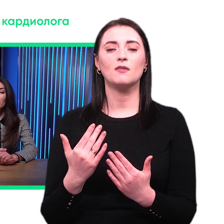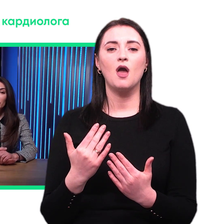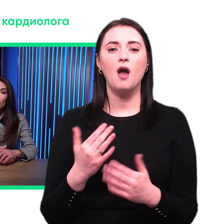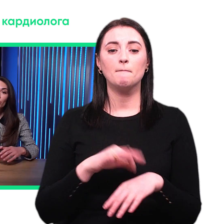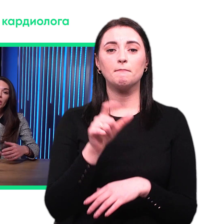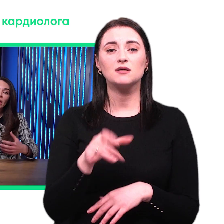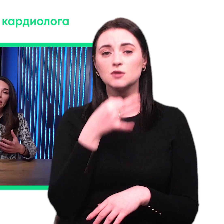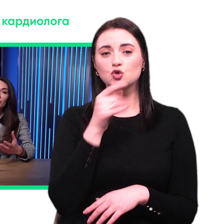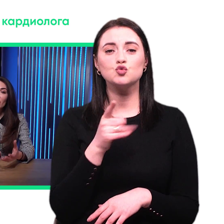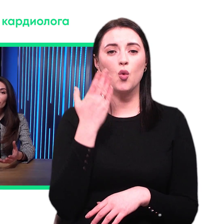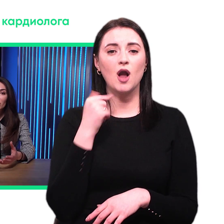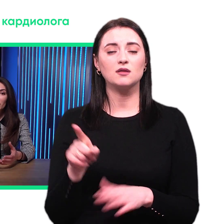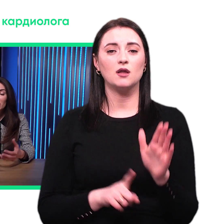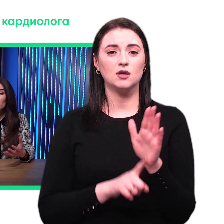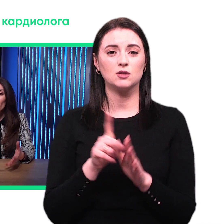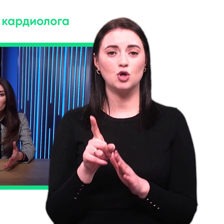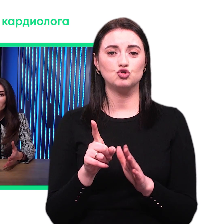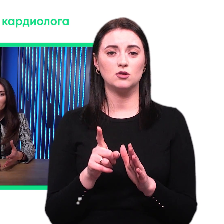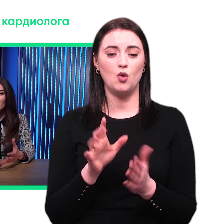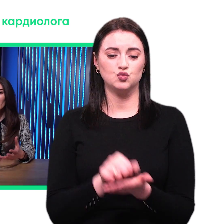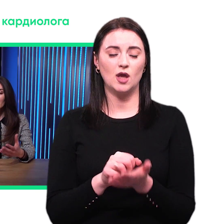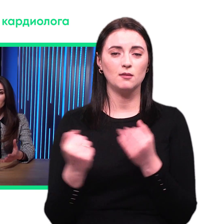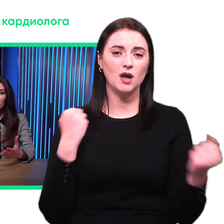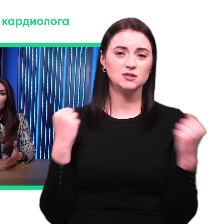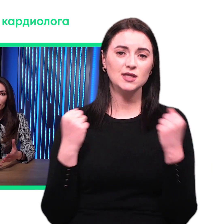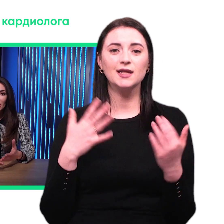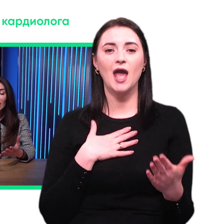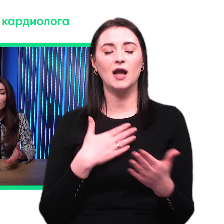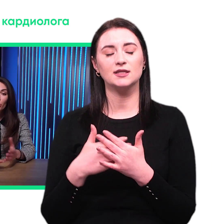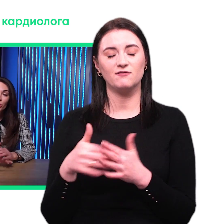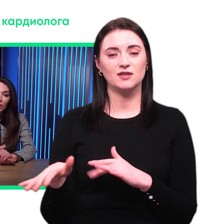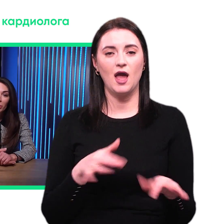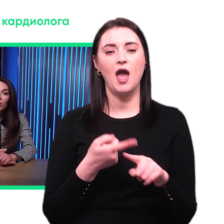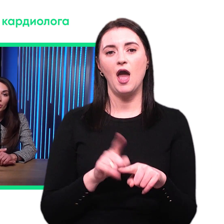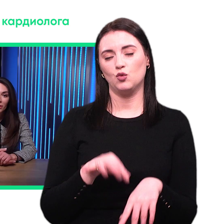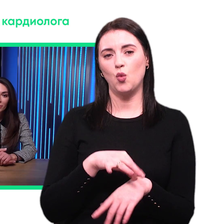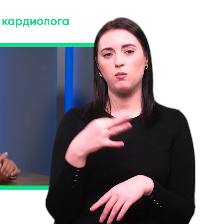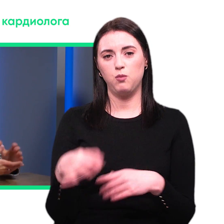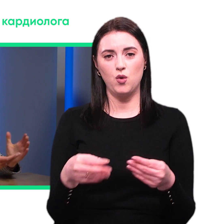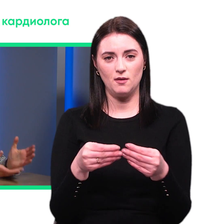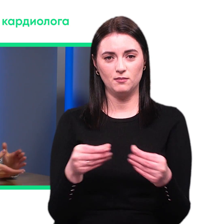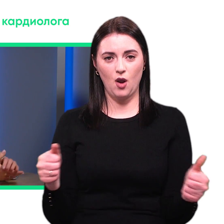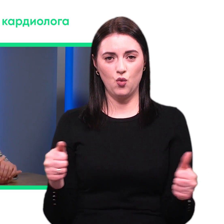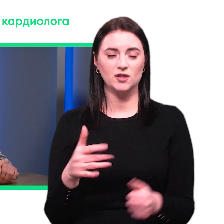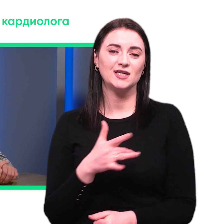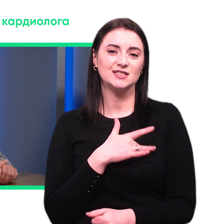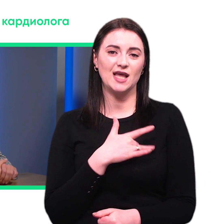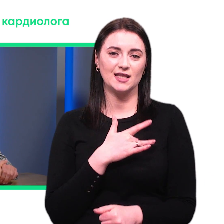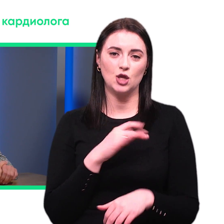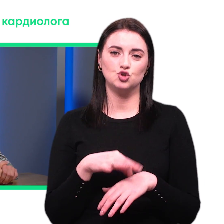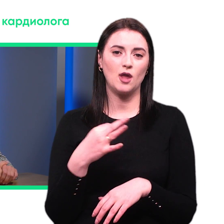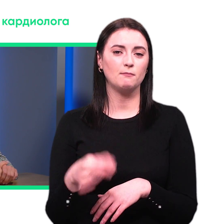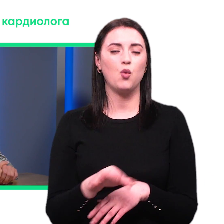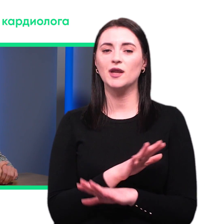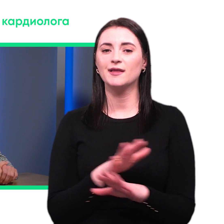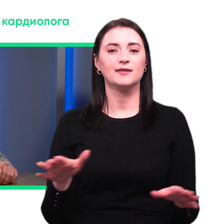пациенты отмечают, что когда они начинают заниматься спортом либо активно двигаются, эта боль у них проходит. Сердечная боль не